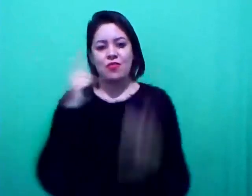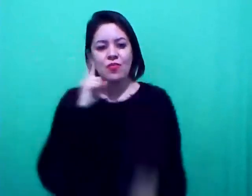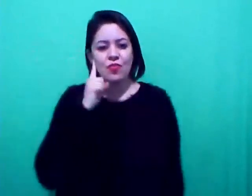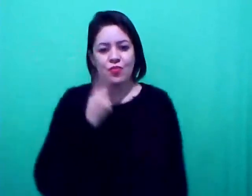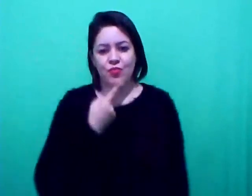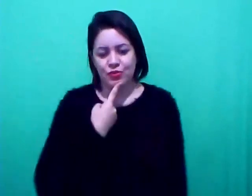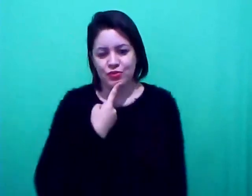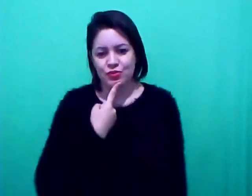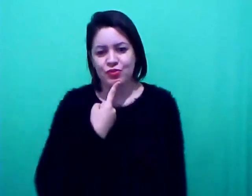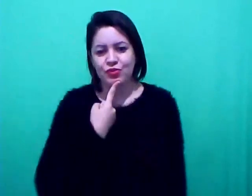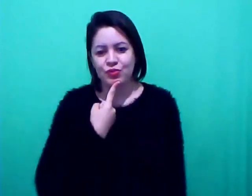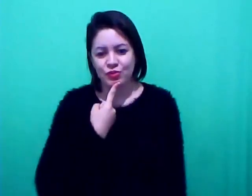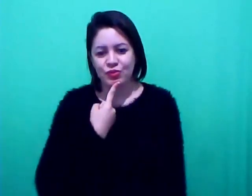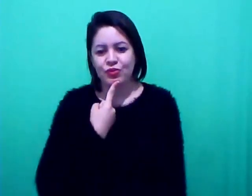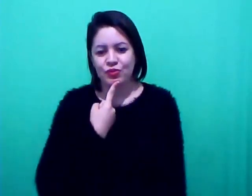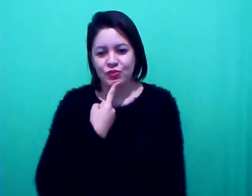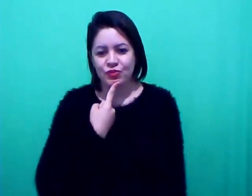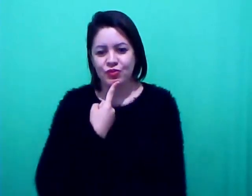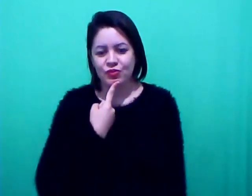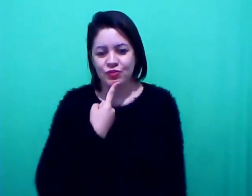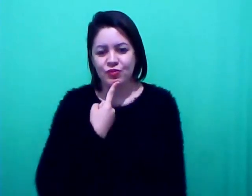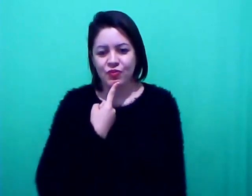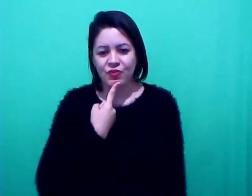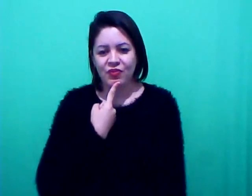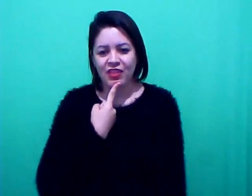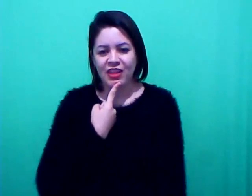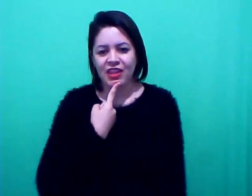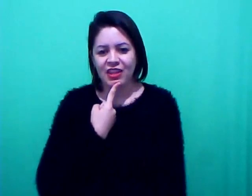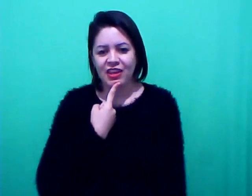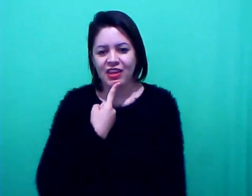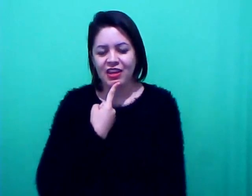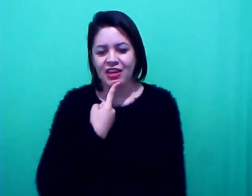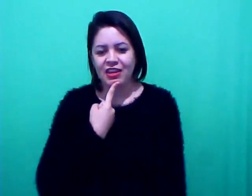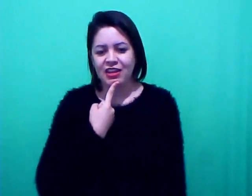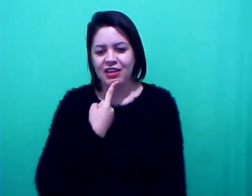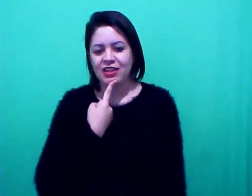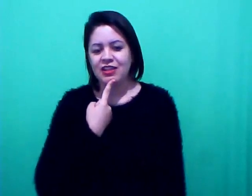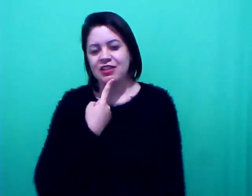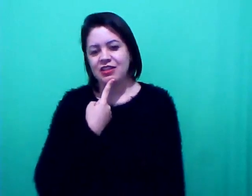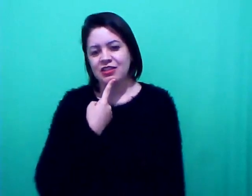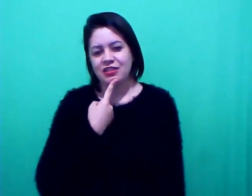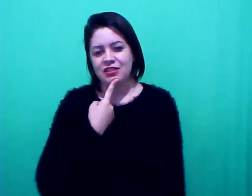É que vocês consigam sempre proporcionar essa construção, esse conhecimento melhor para o sujeito surdo.